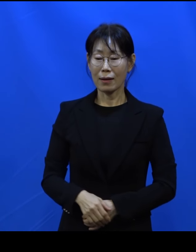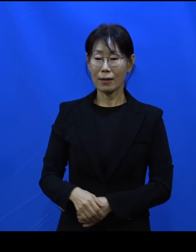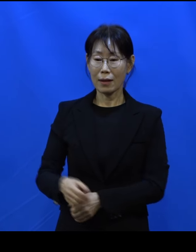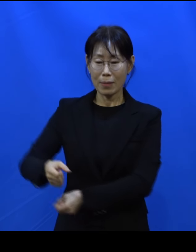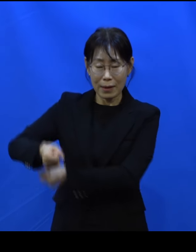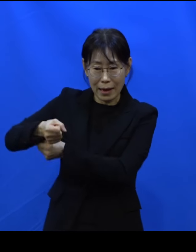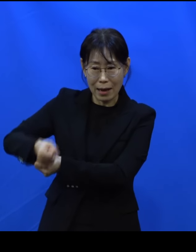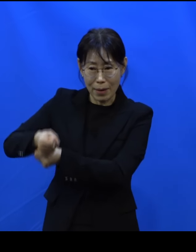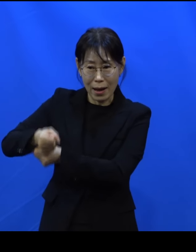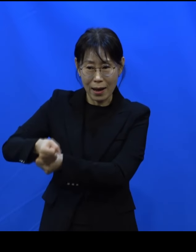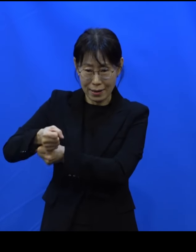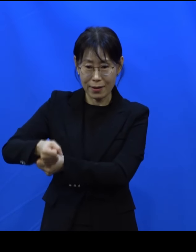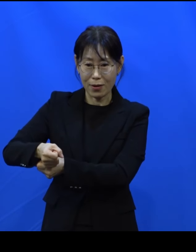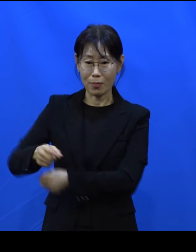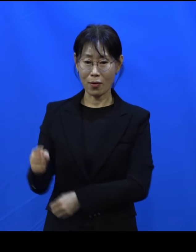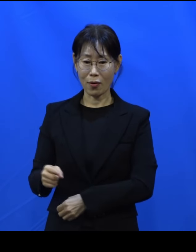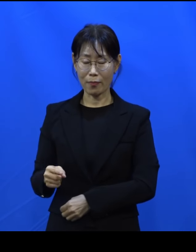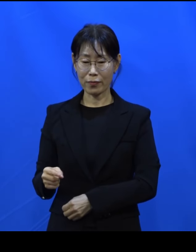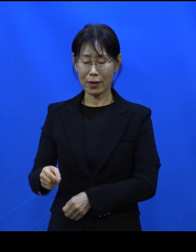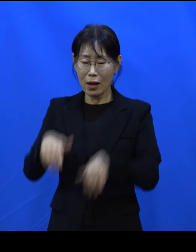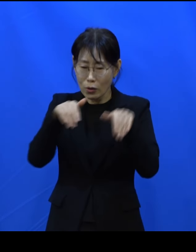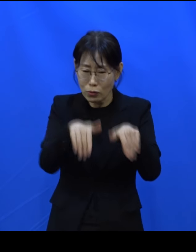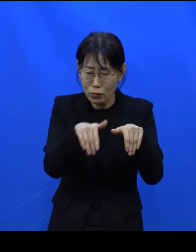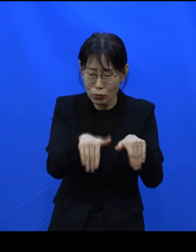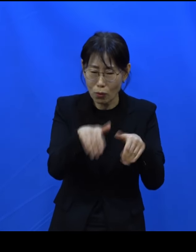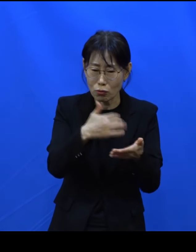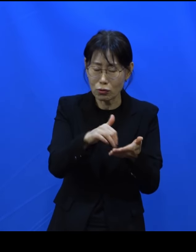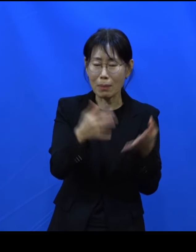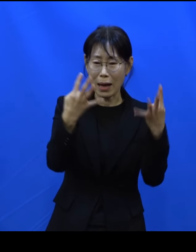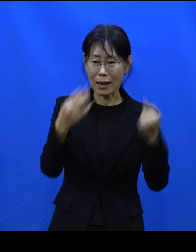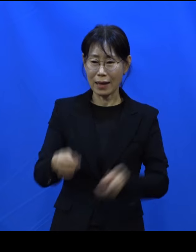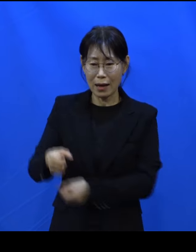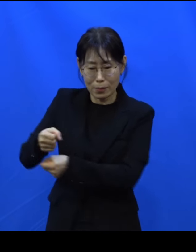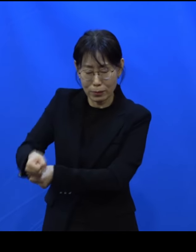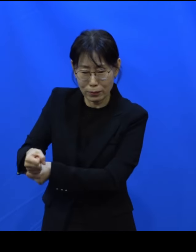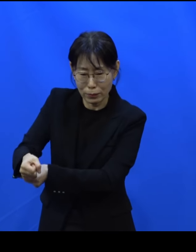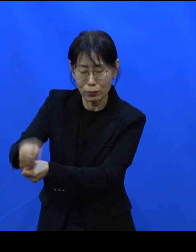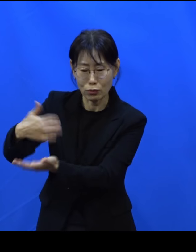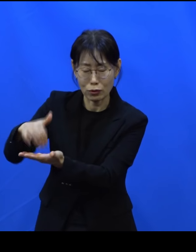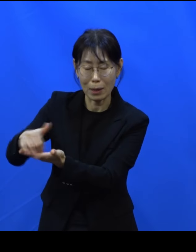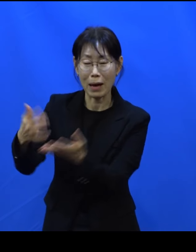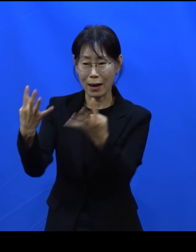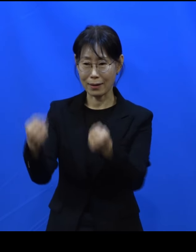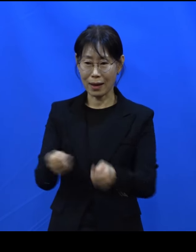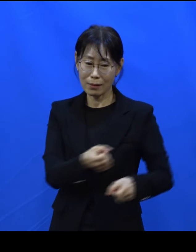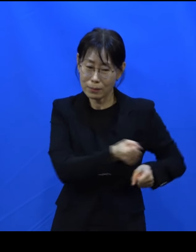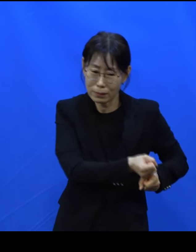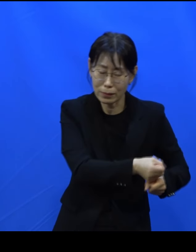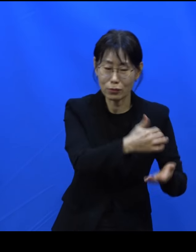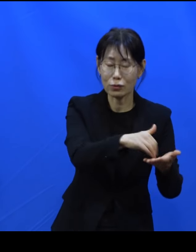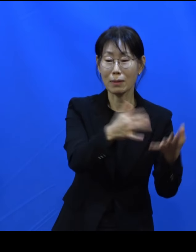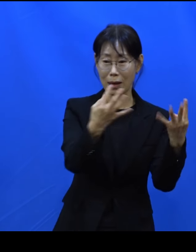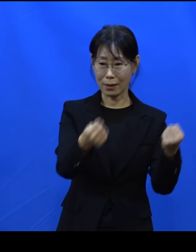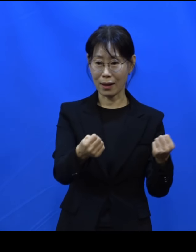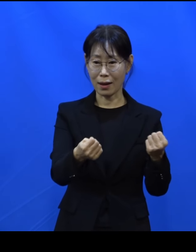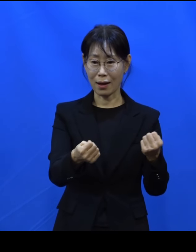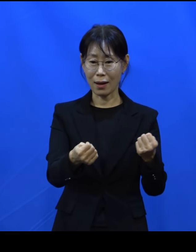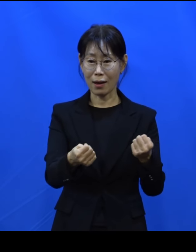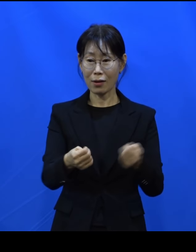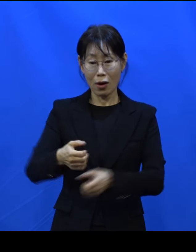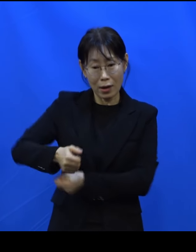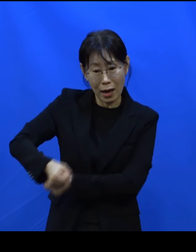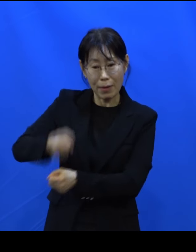수준입니다. 여러 명의 수종드는 자들이 운반을 이제 메고 간 거죠. 근데 이 솔로몬 왕이 직접 디자인했다는